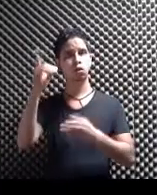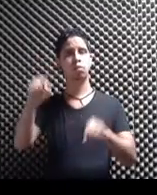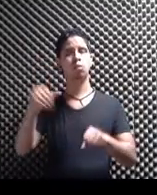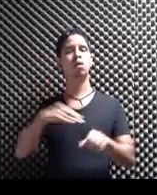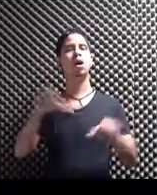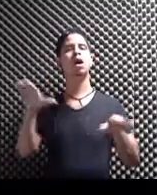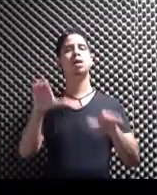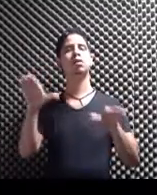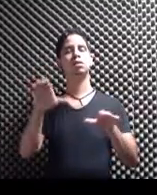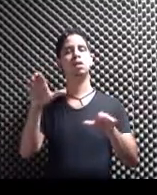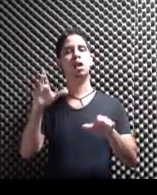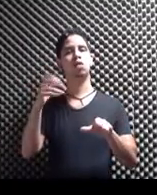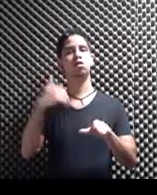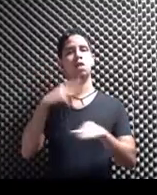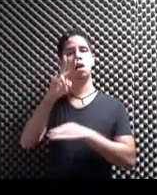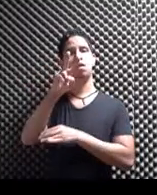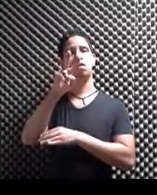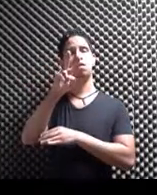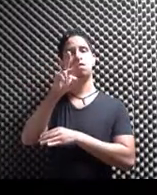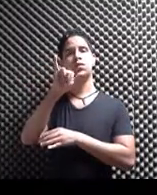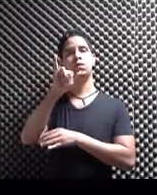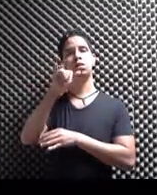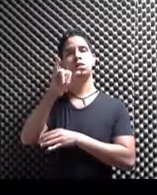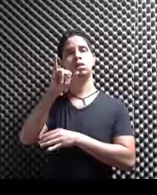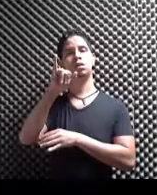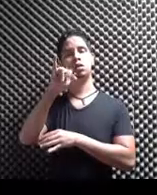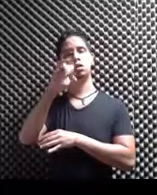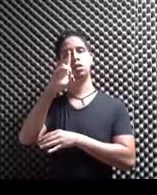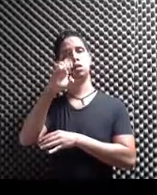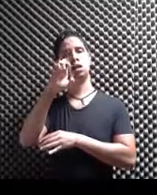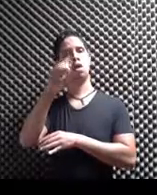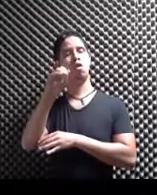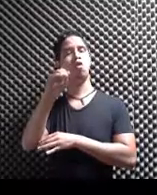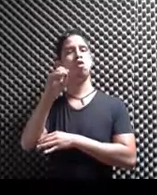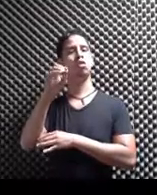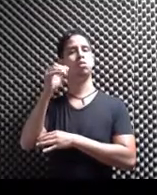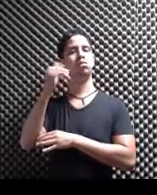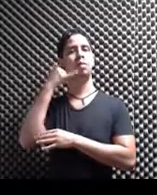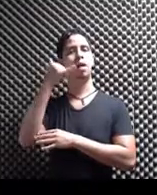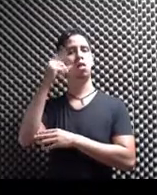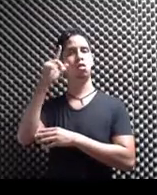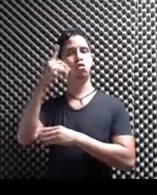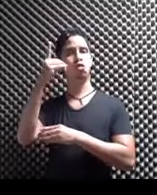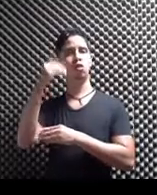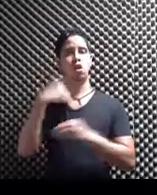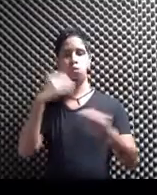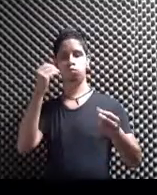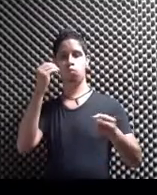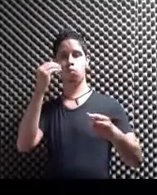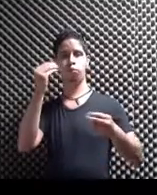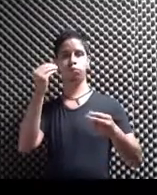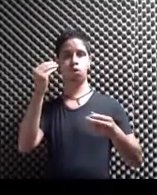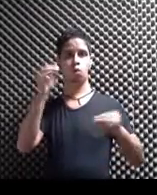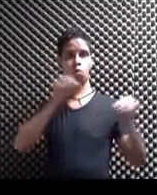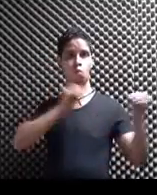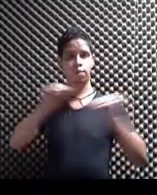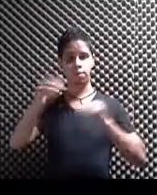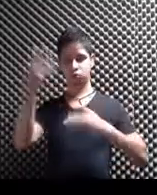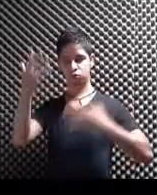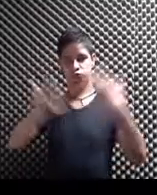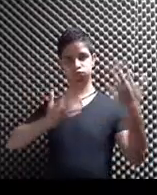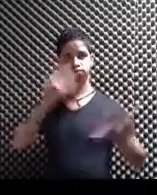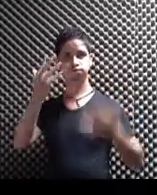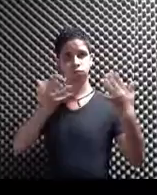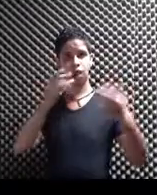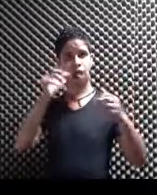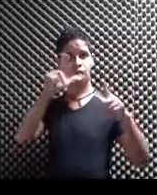los movimientos se pueden mantener y se pueden captar ¿Verdad? antes no se podía ahora estamos viviendo ¿Verdad? tan adelantados que casi todos los celulares ¿Verdad?